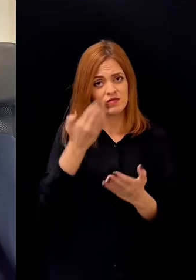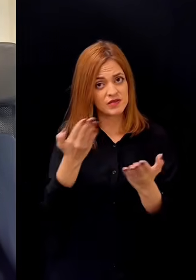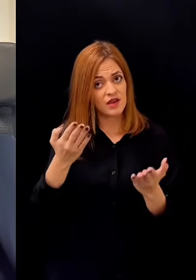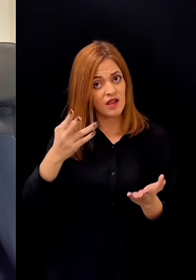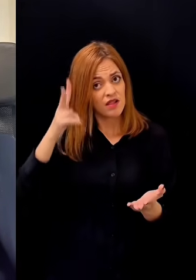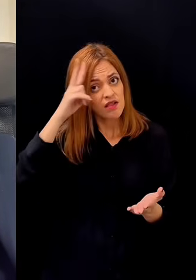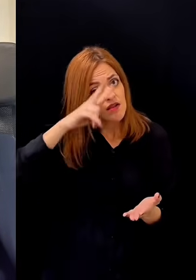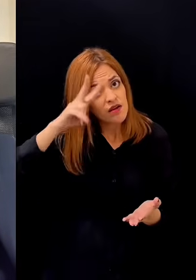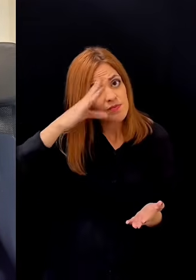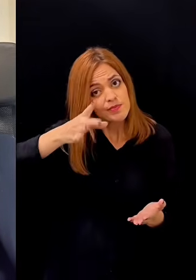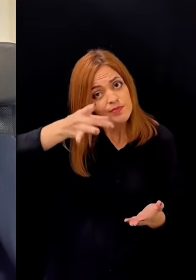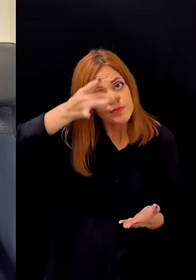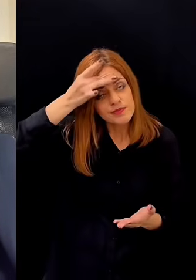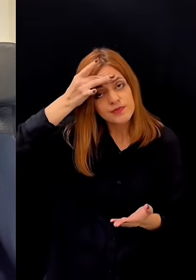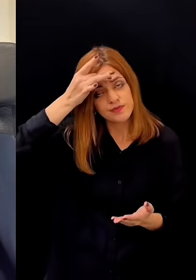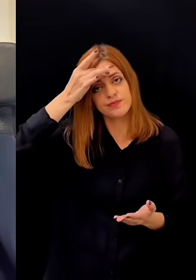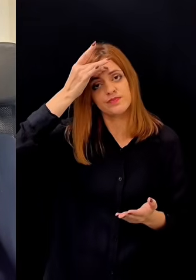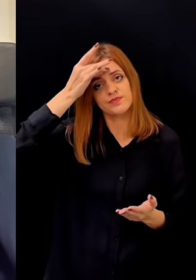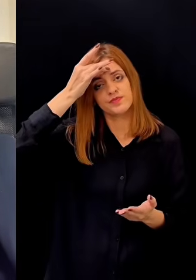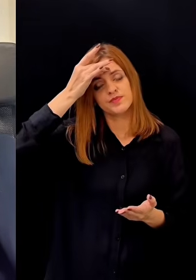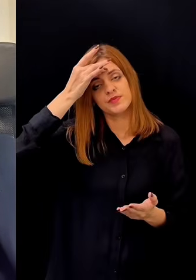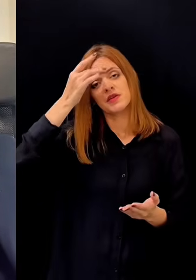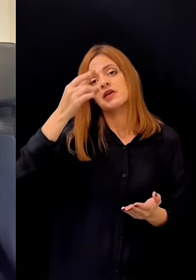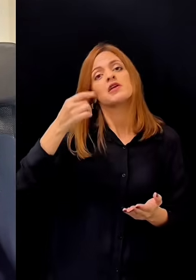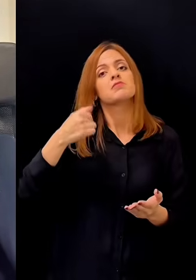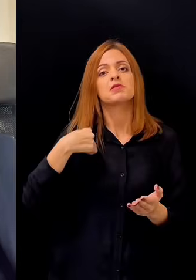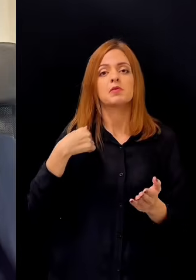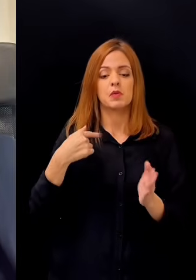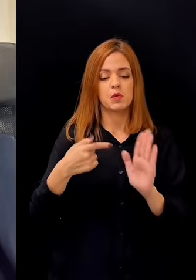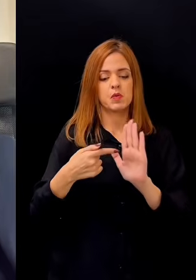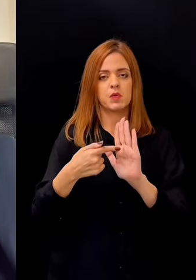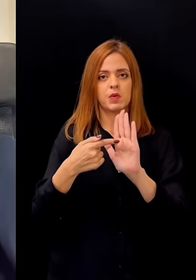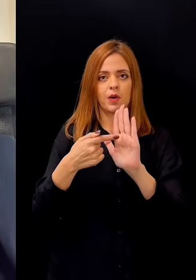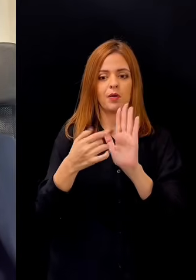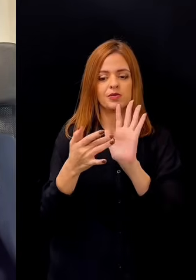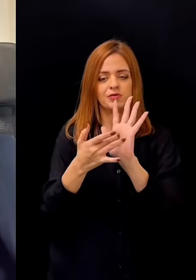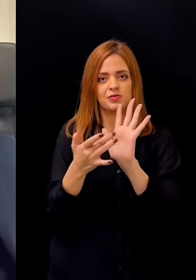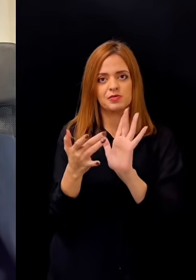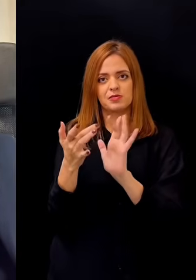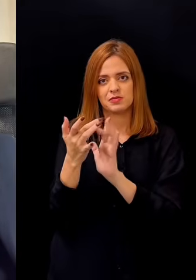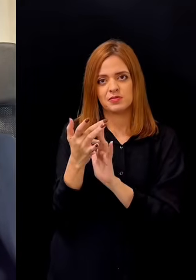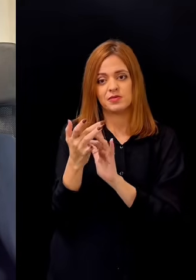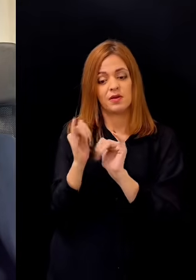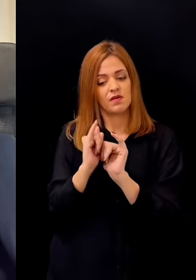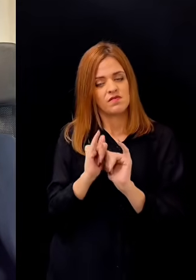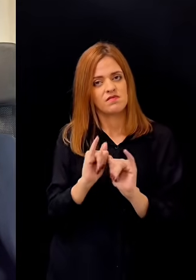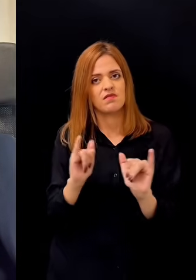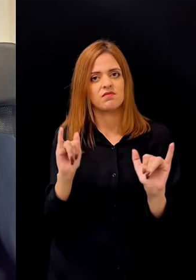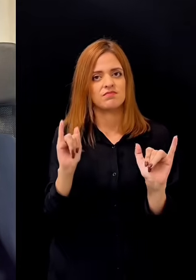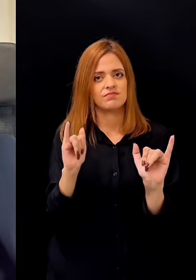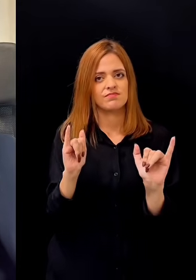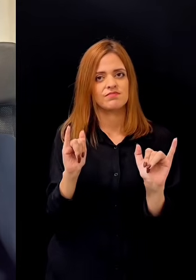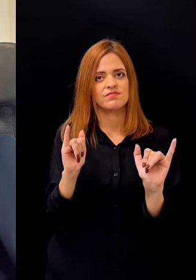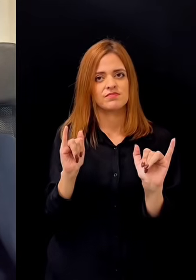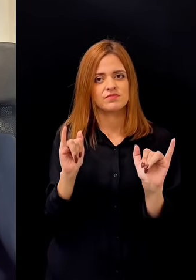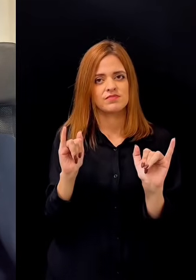esqueça, essas palavras de Jesus, que ele